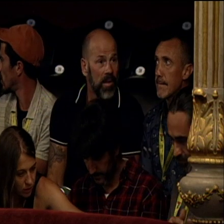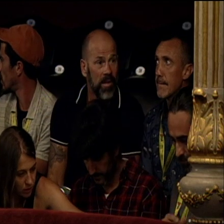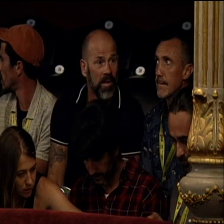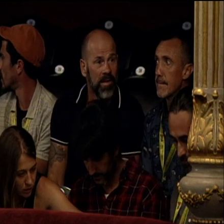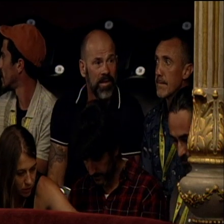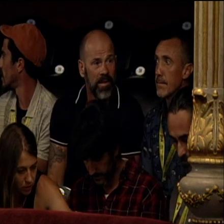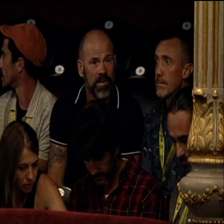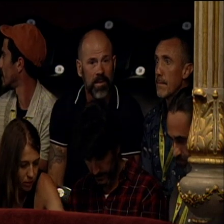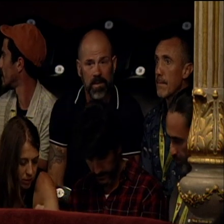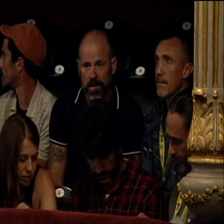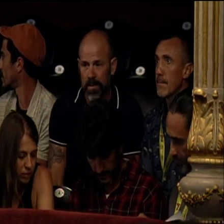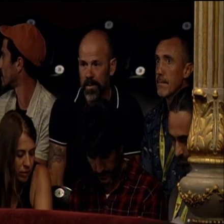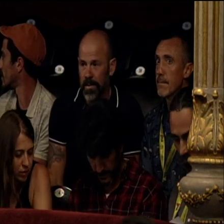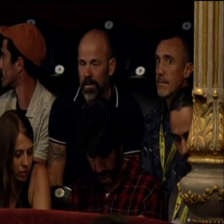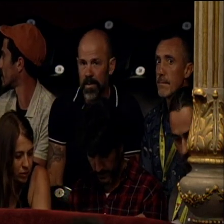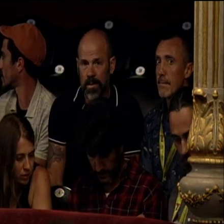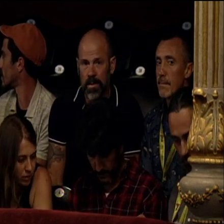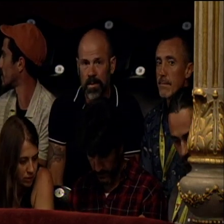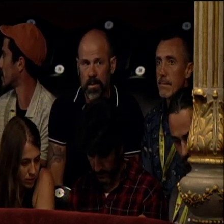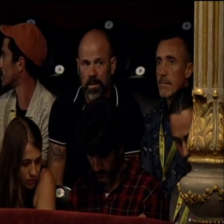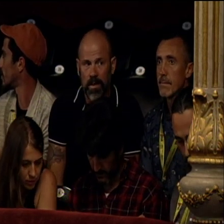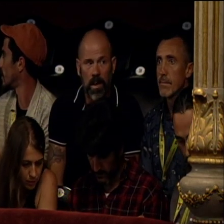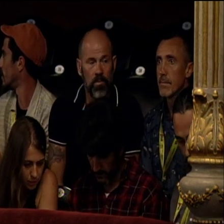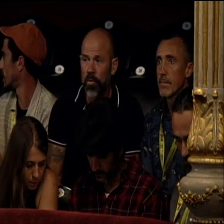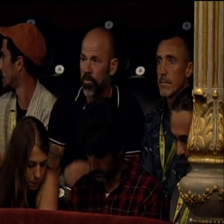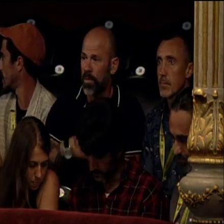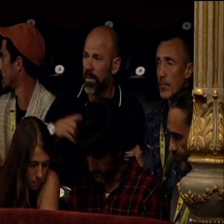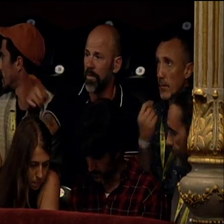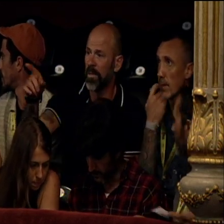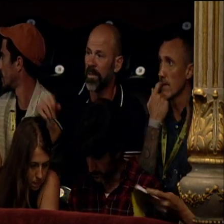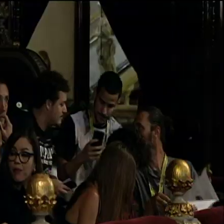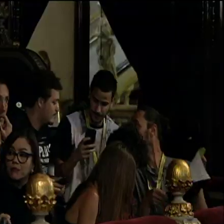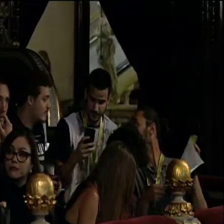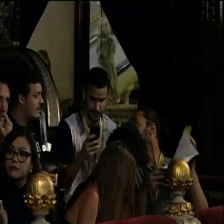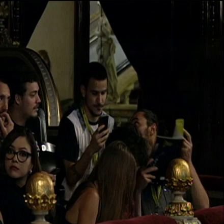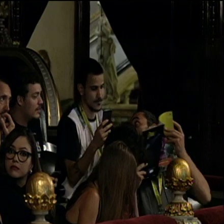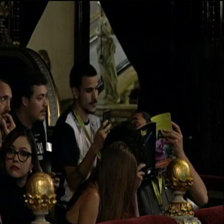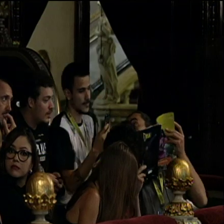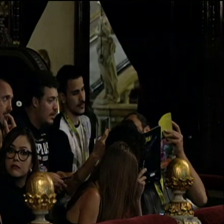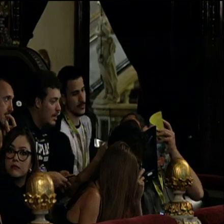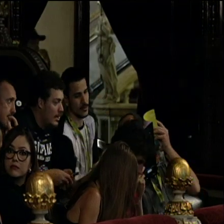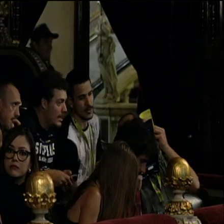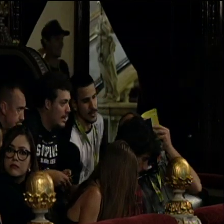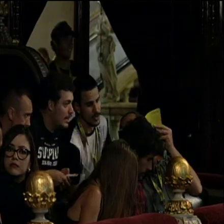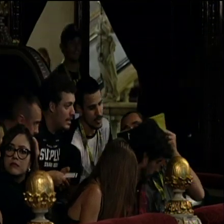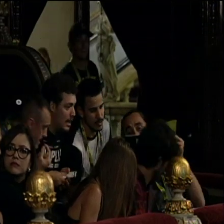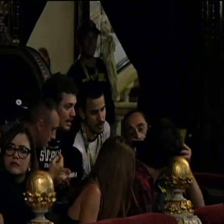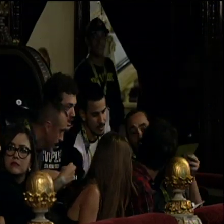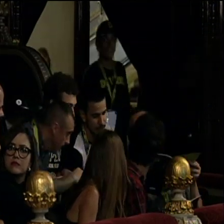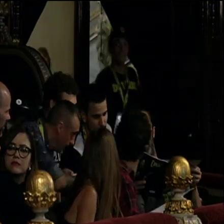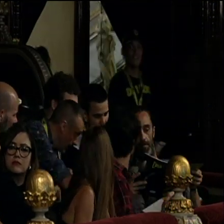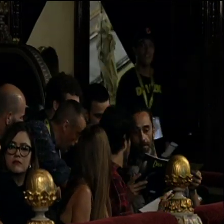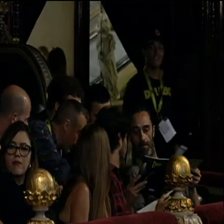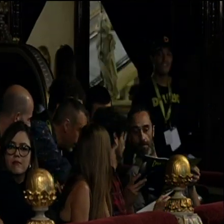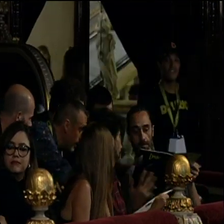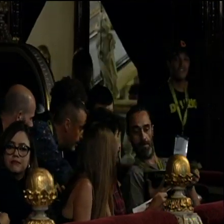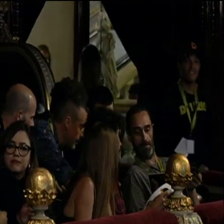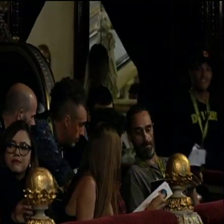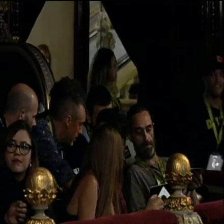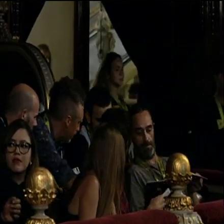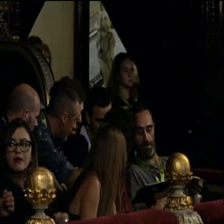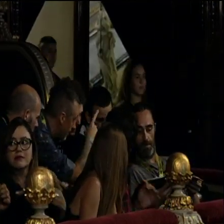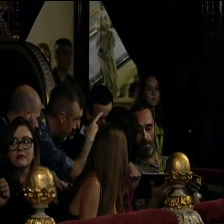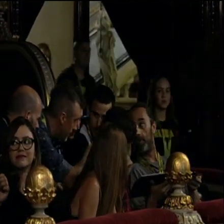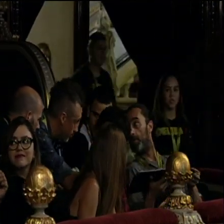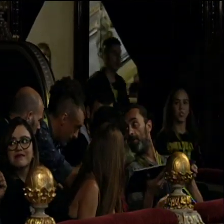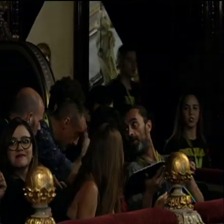de Cultura, Silvi Durán, todos para presenciar un espectáculo y para darle la bienvenida a este Festival Internacional de las Artes 2018. Mañana también